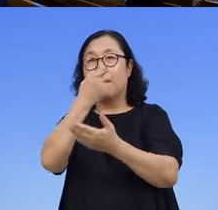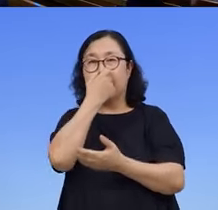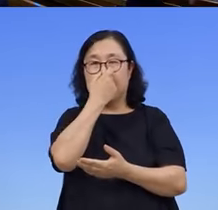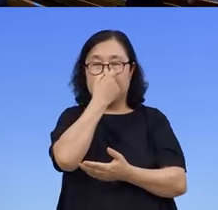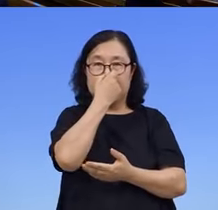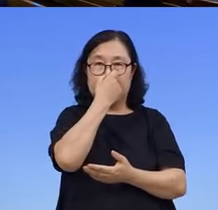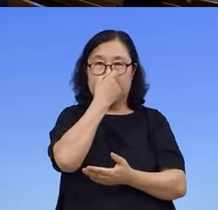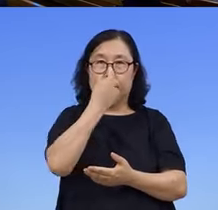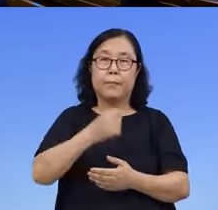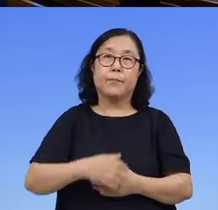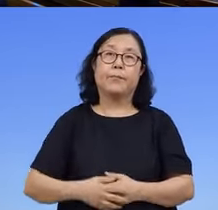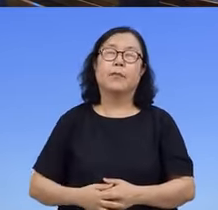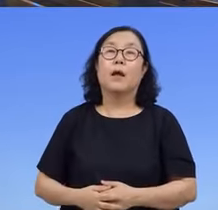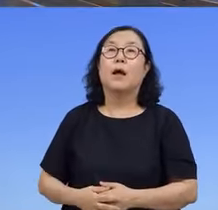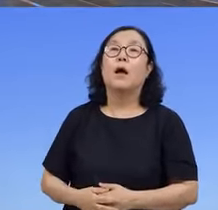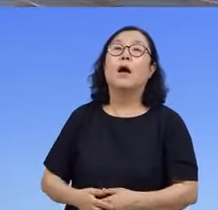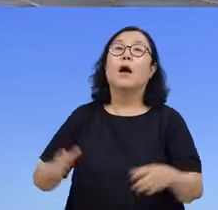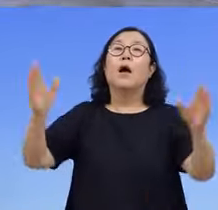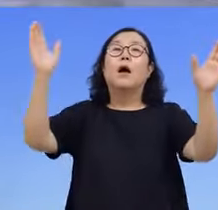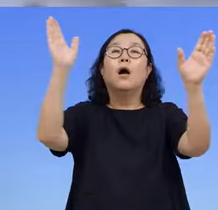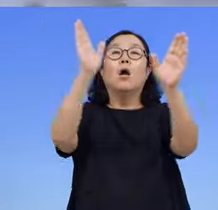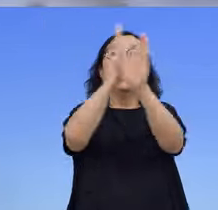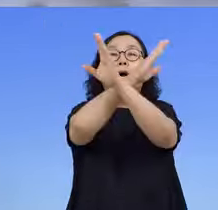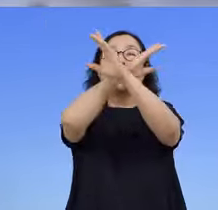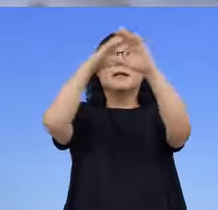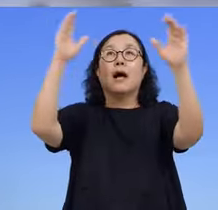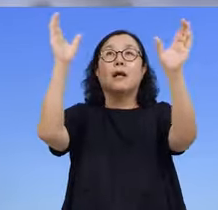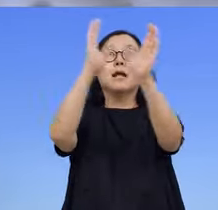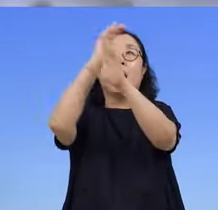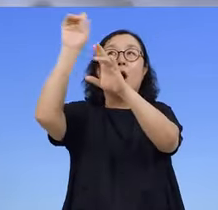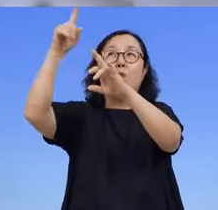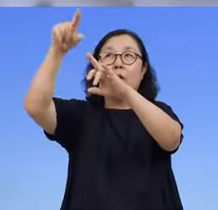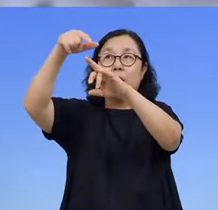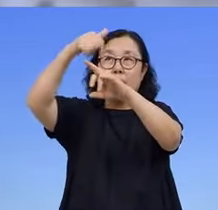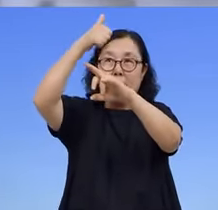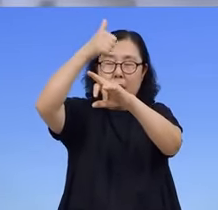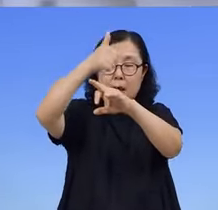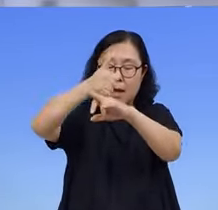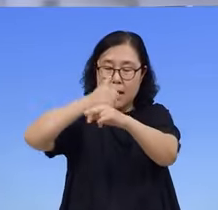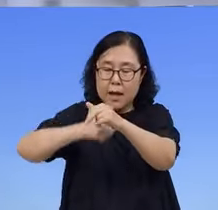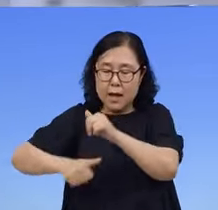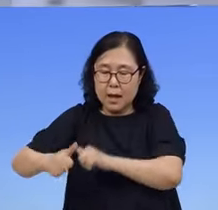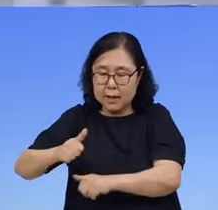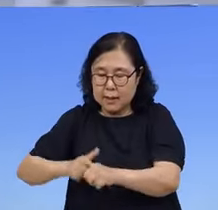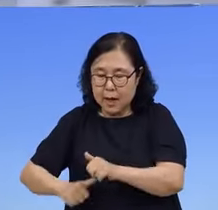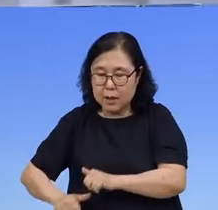메시아네. 다시 한번 호산나 다윗의 자손께.